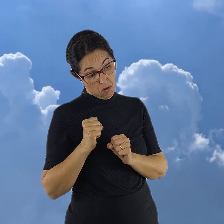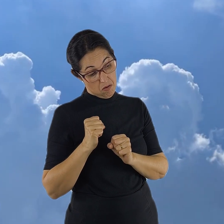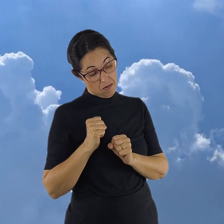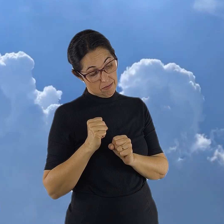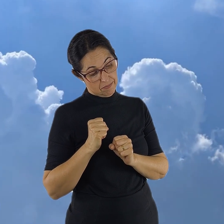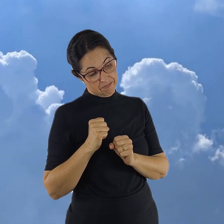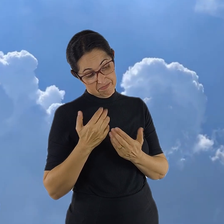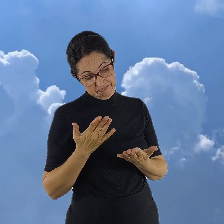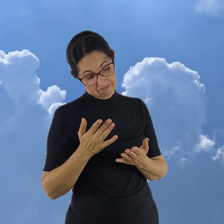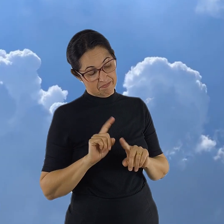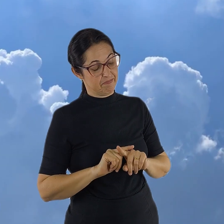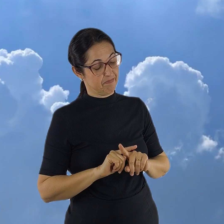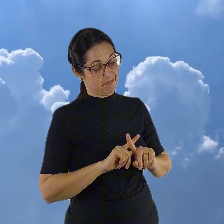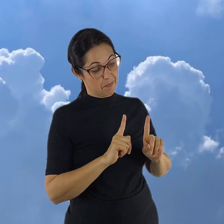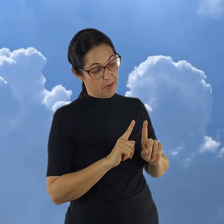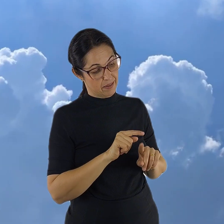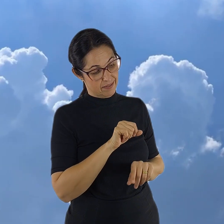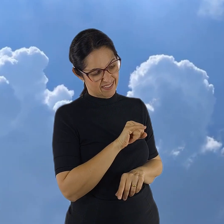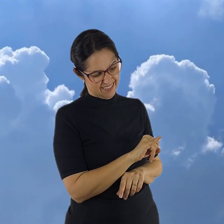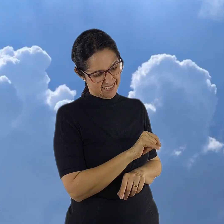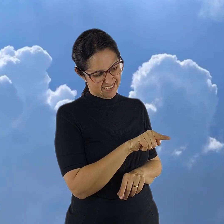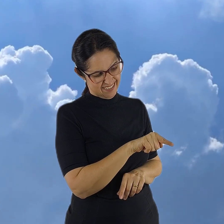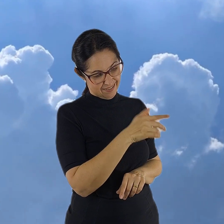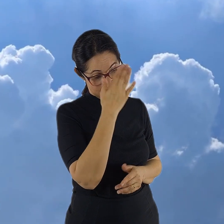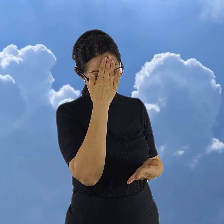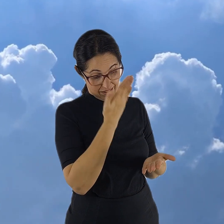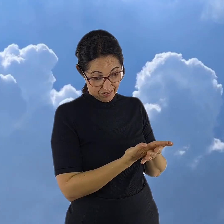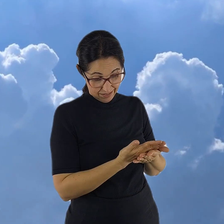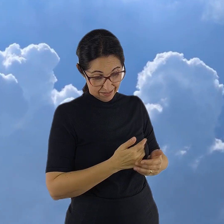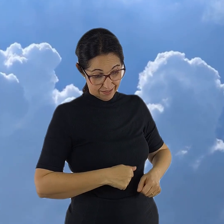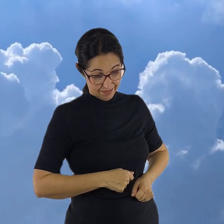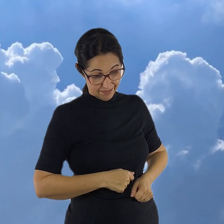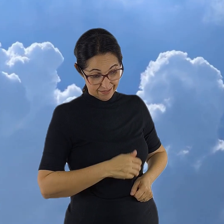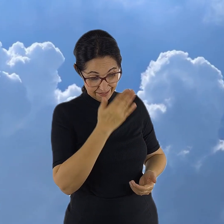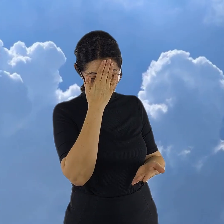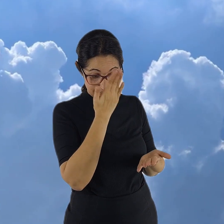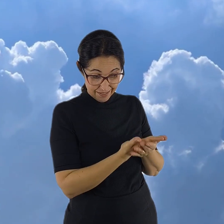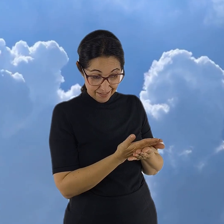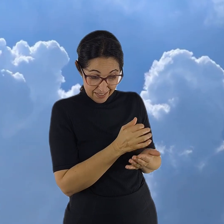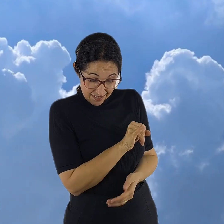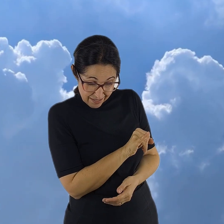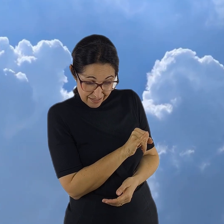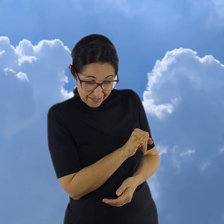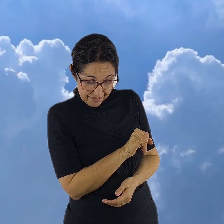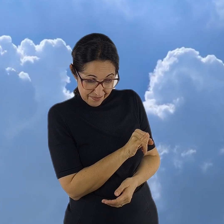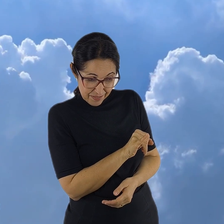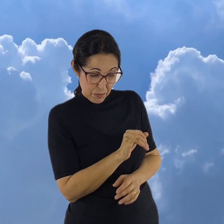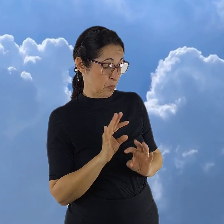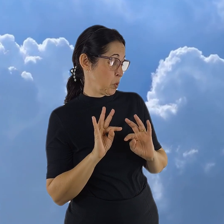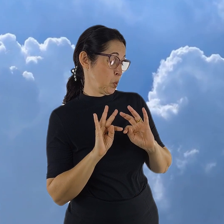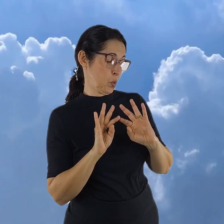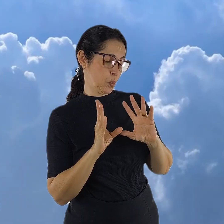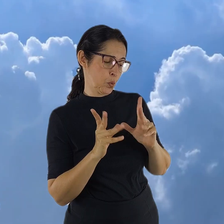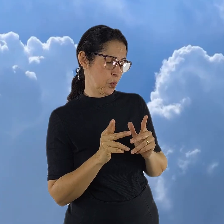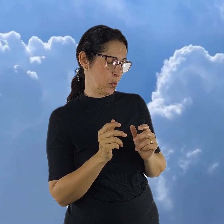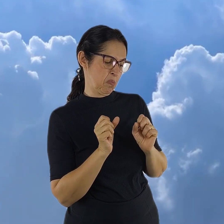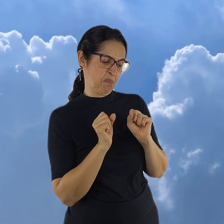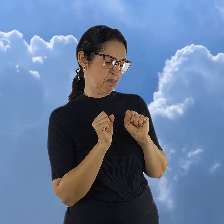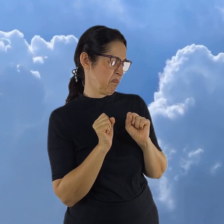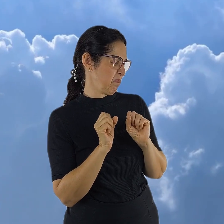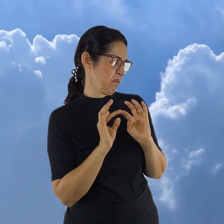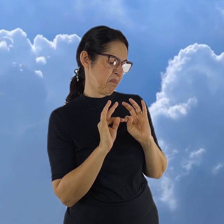eu posso, em outras palavras, mas é se você crer. Se creres, tudo é possível que